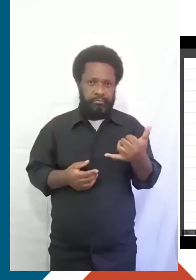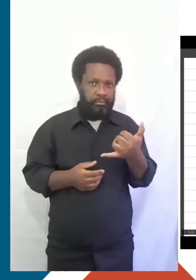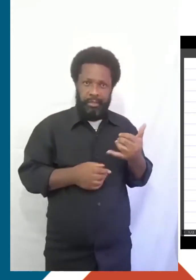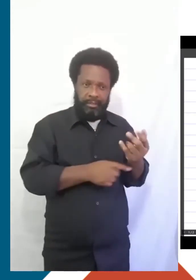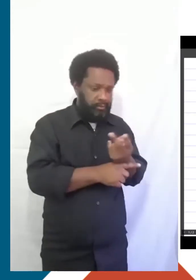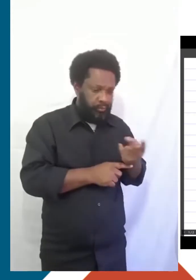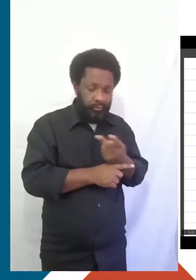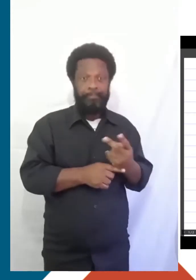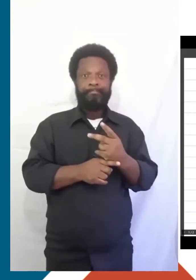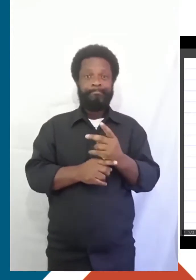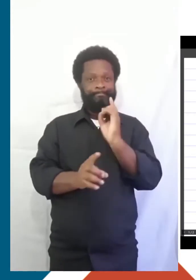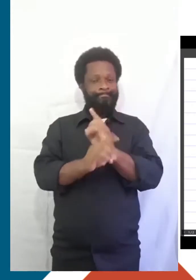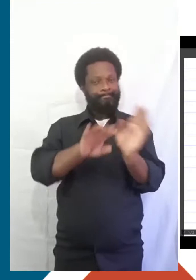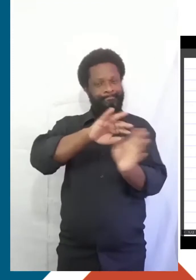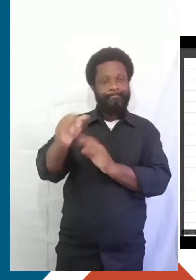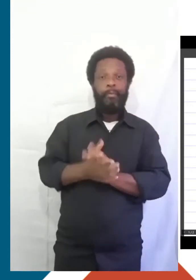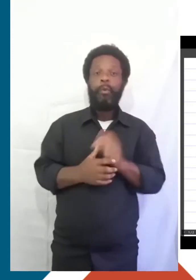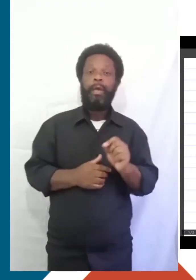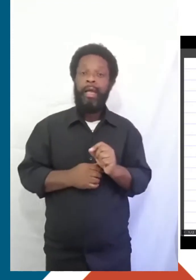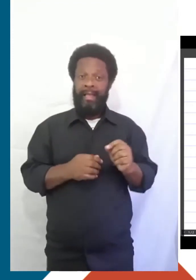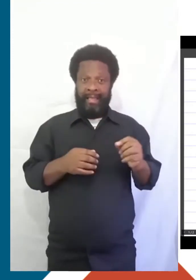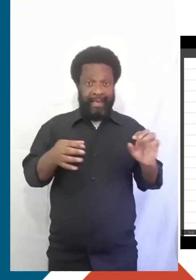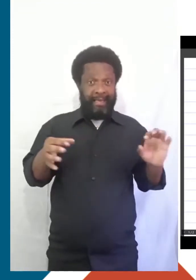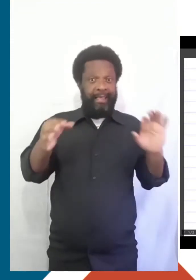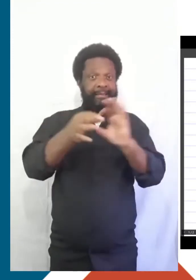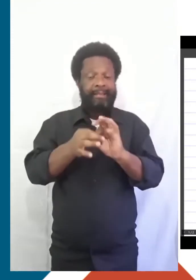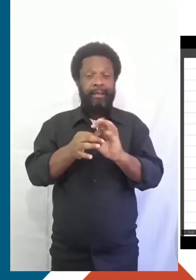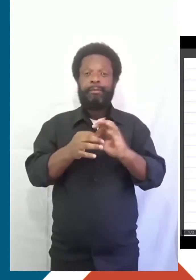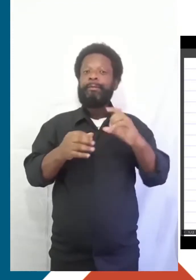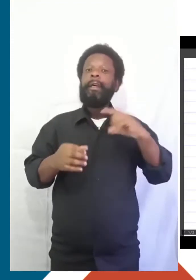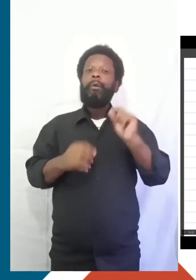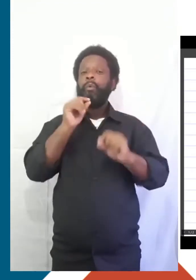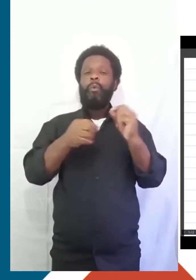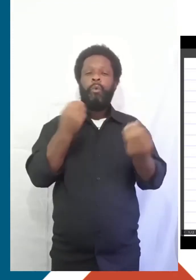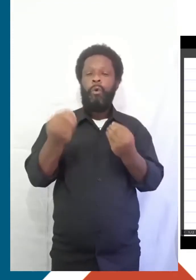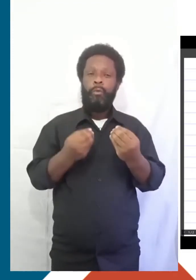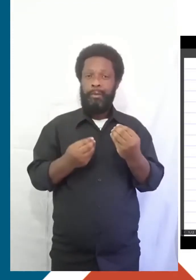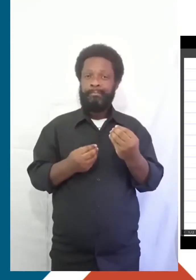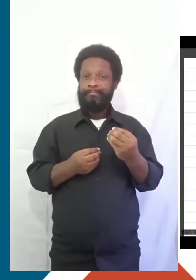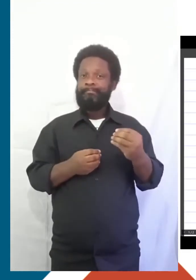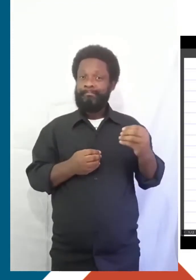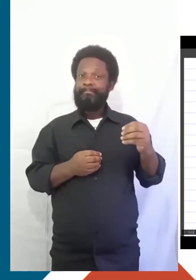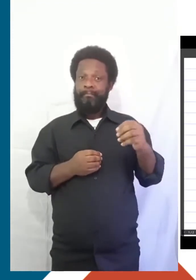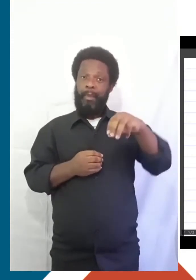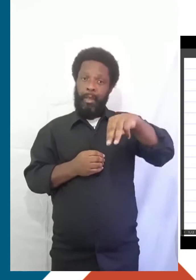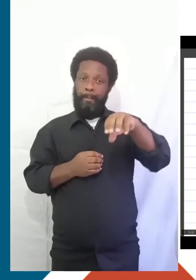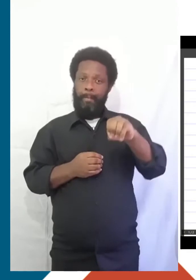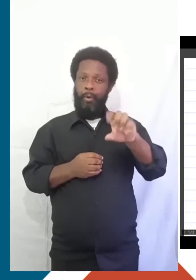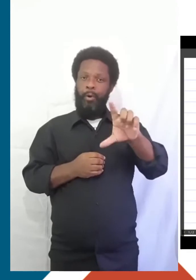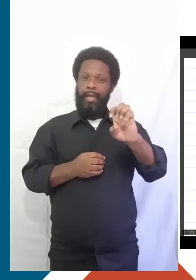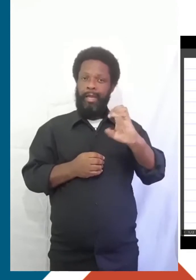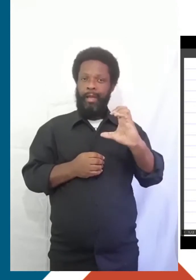acontecem... Gente, minha caneta sumiu! São aquelas ligações que acontecem entre o